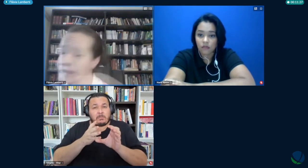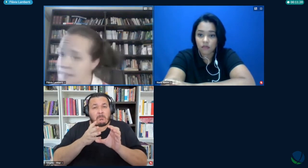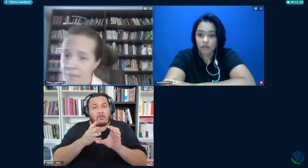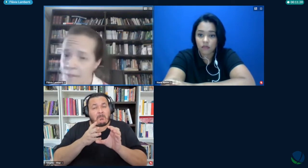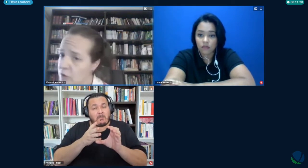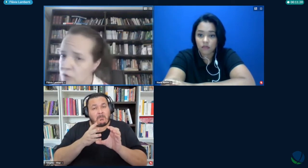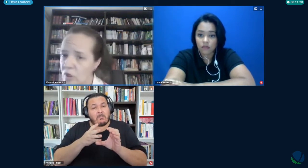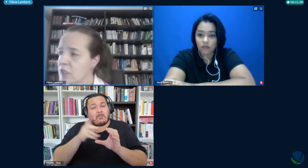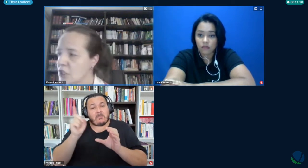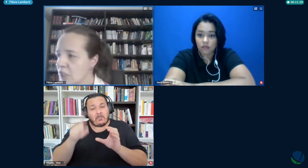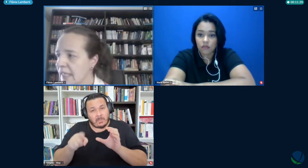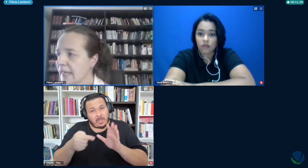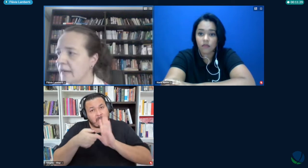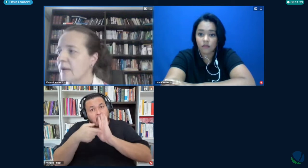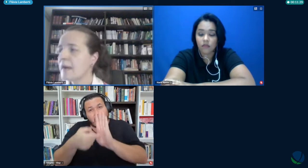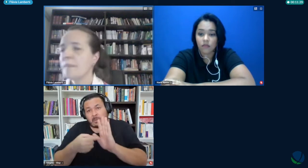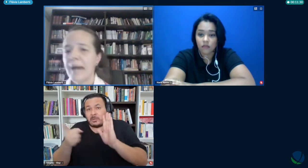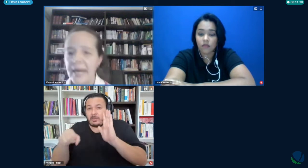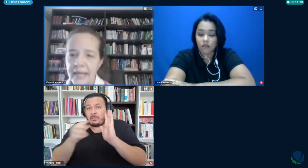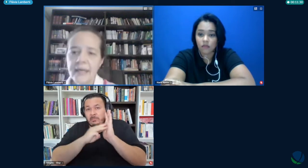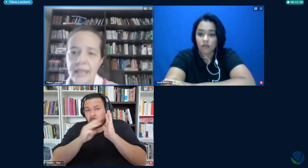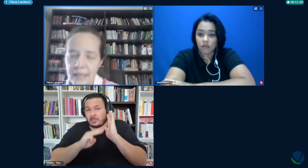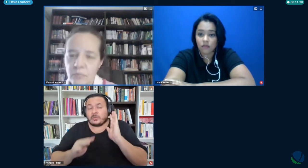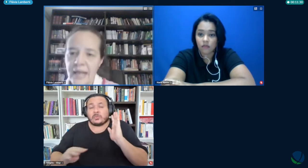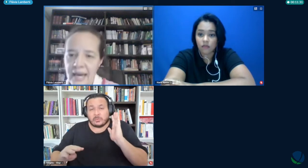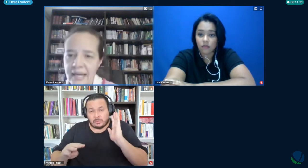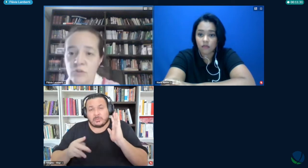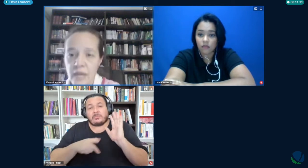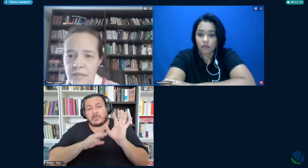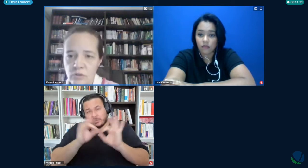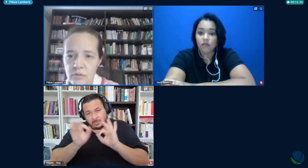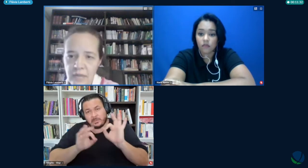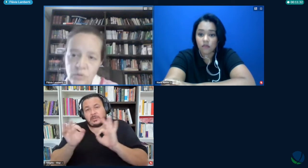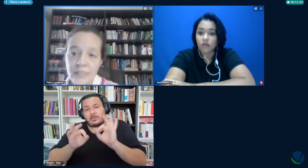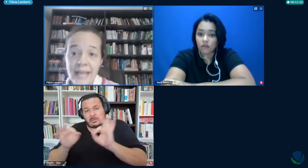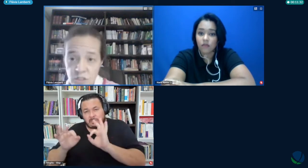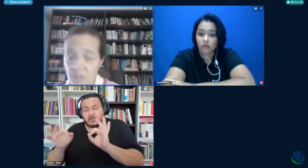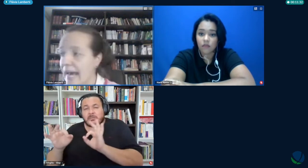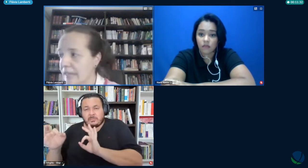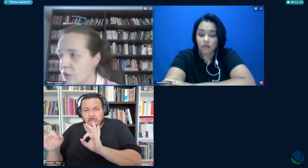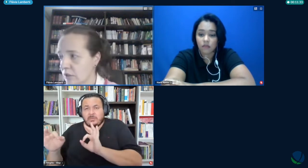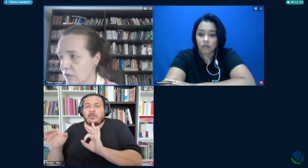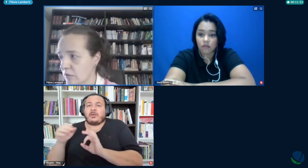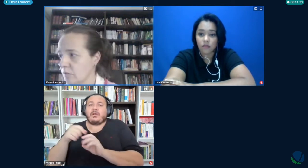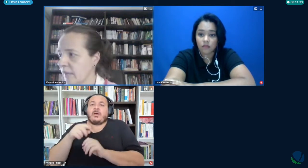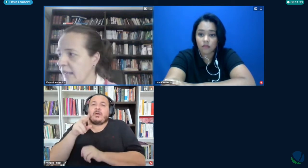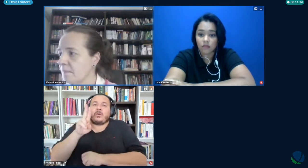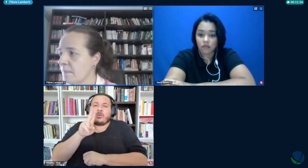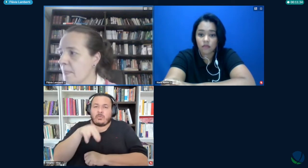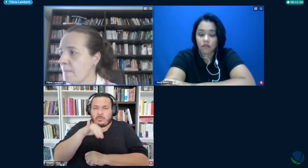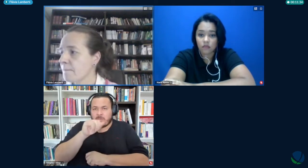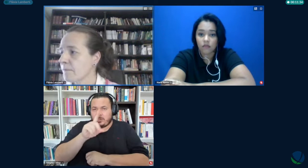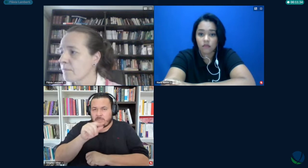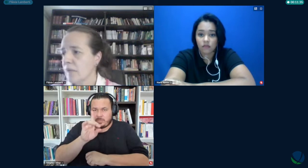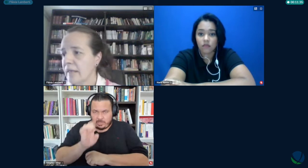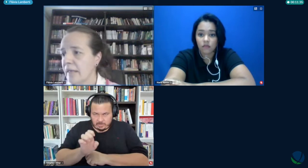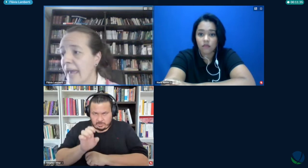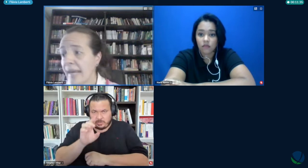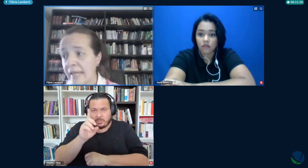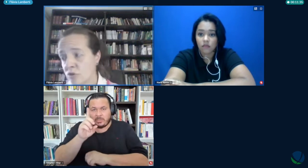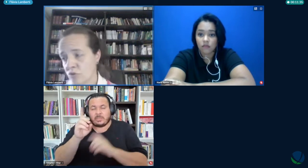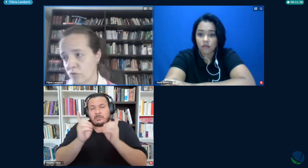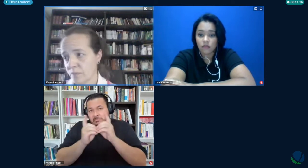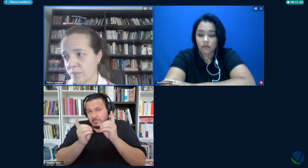é exibir a metodologia para elaborar as unidades didáticas, não é?